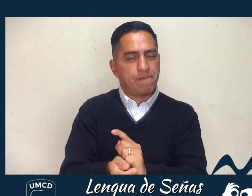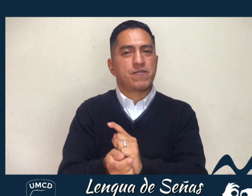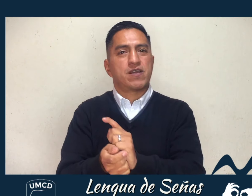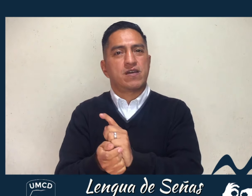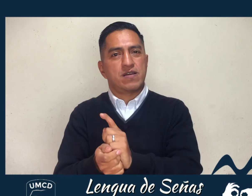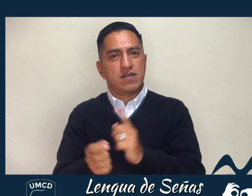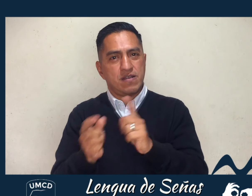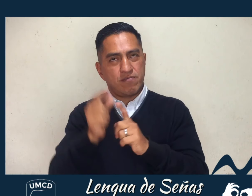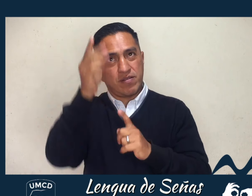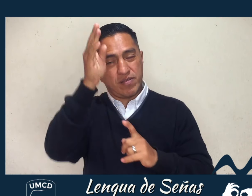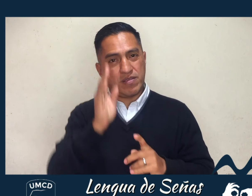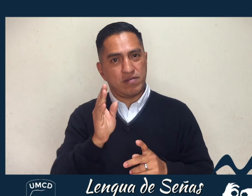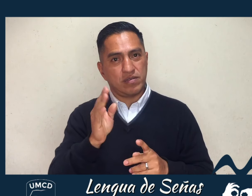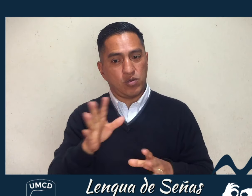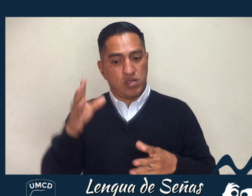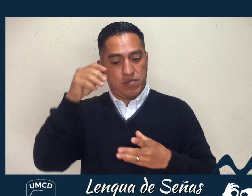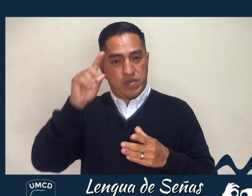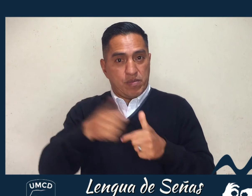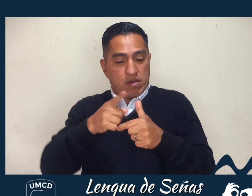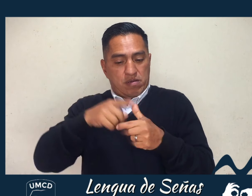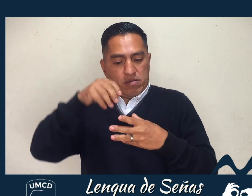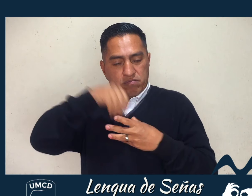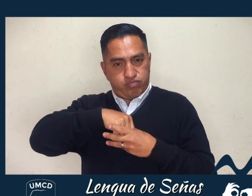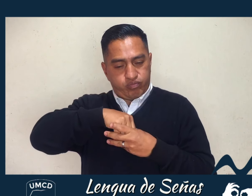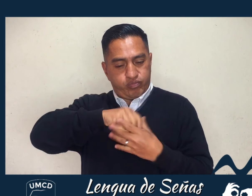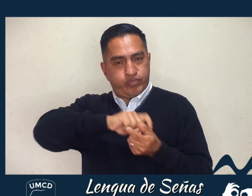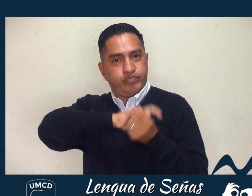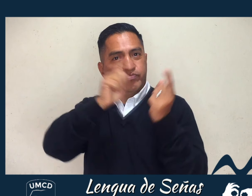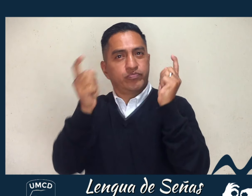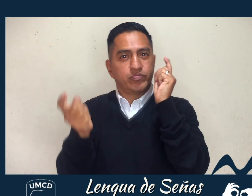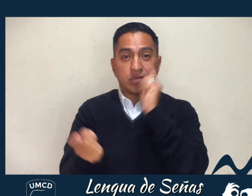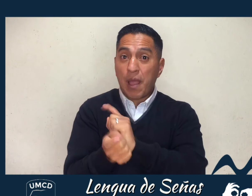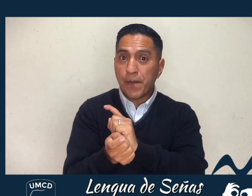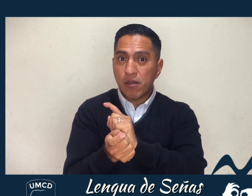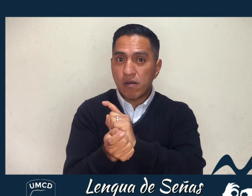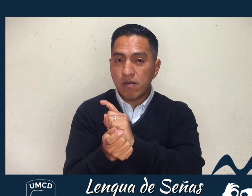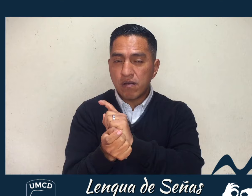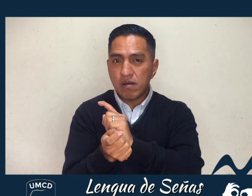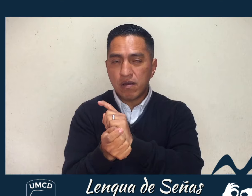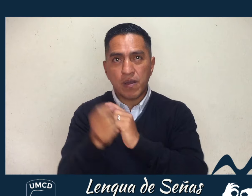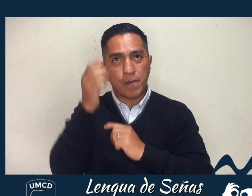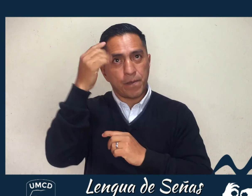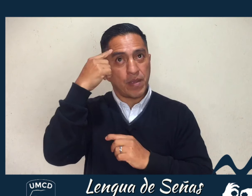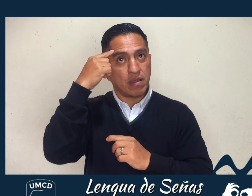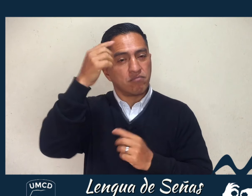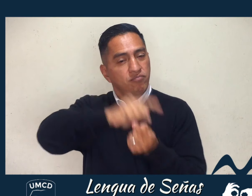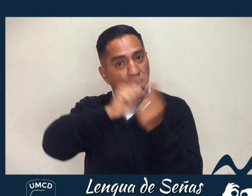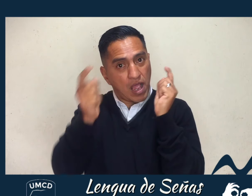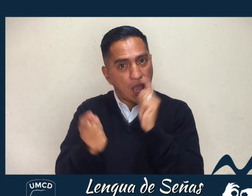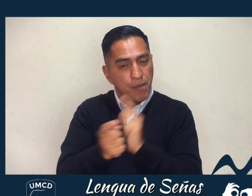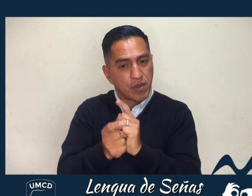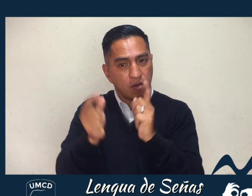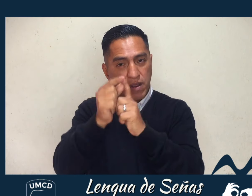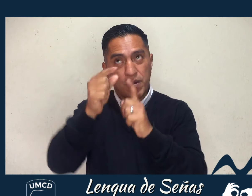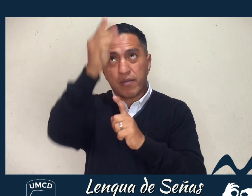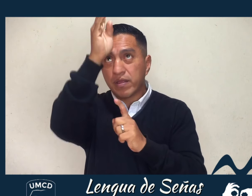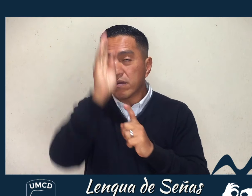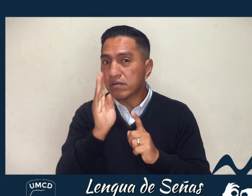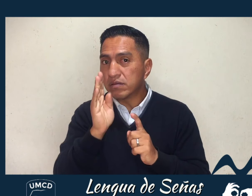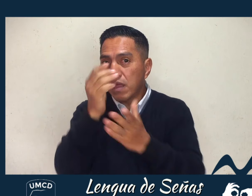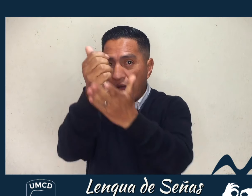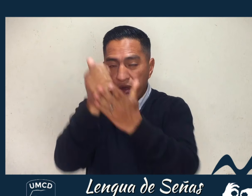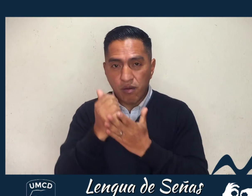hayamos hecho ese cambio en nuestro interior a través de la palabra de Dios y se haya producido ese cambio